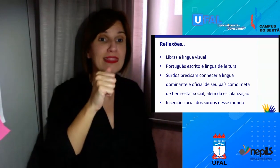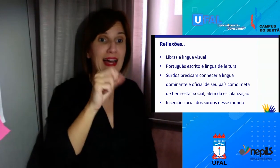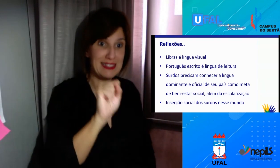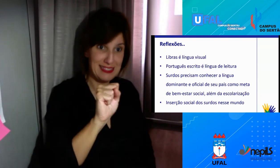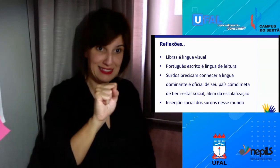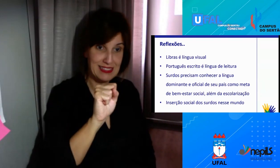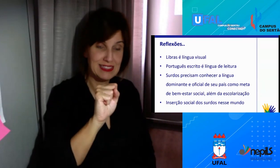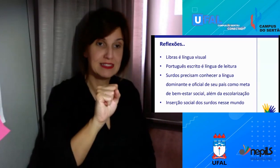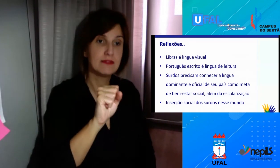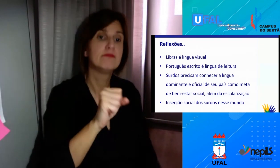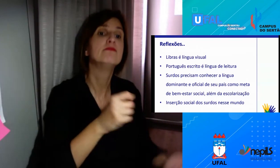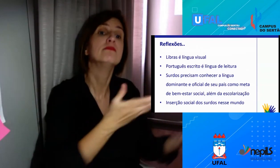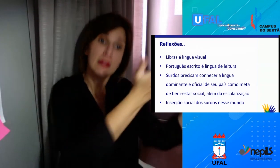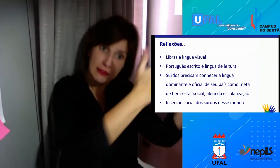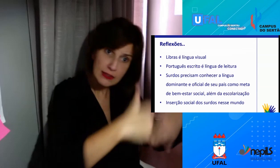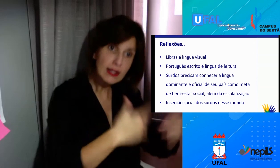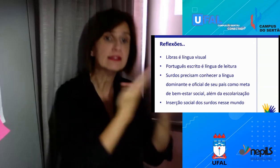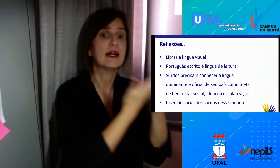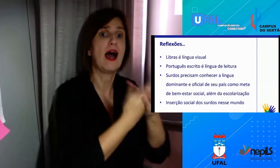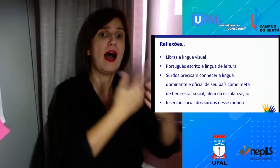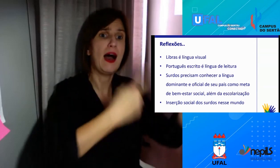que quando há